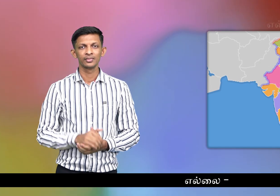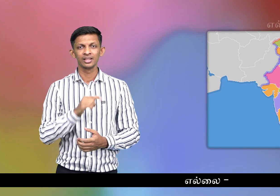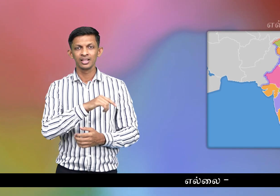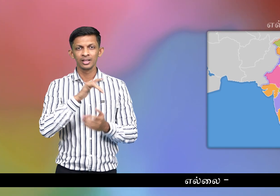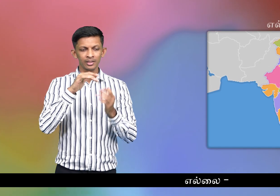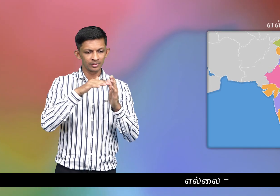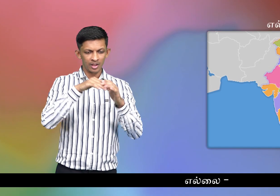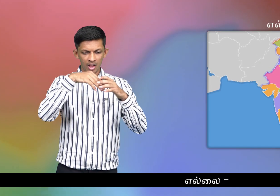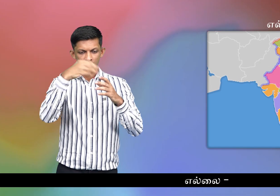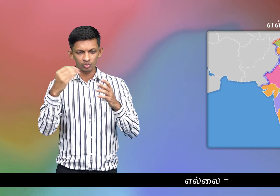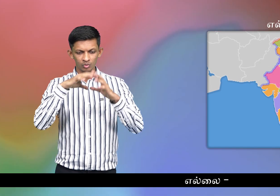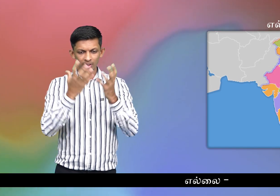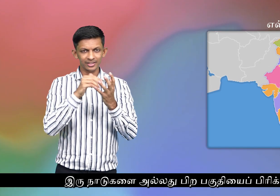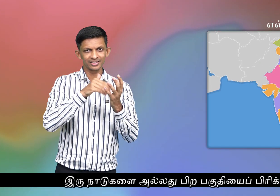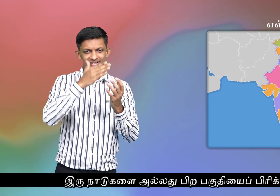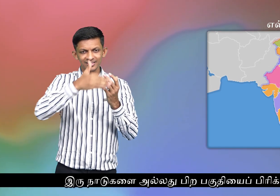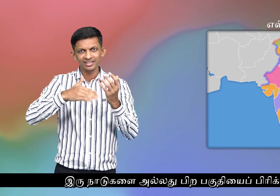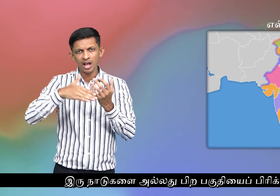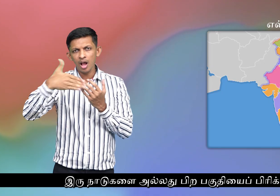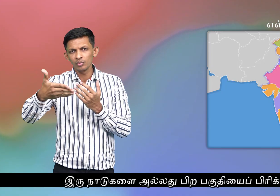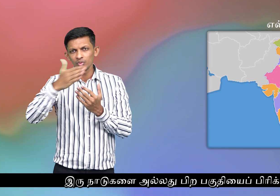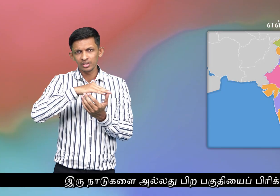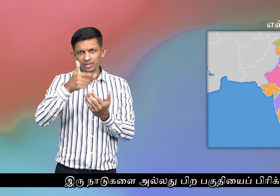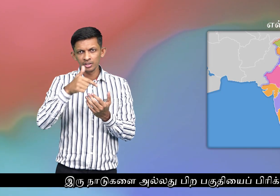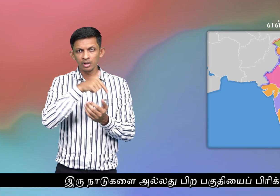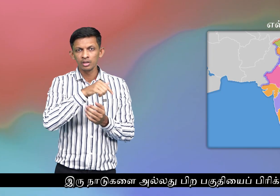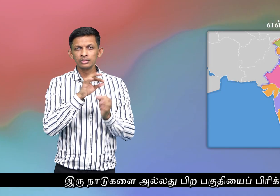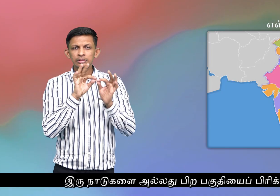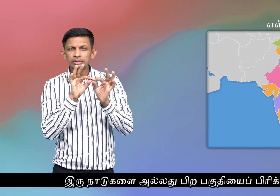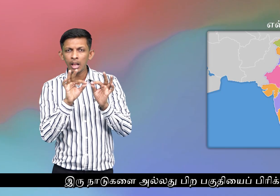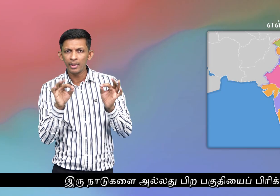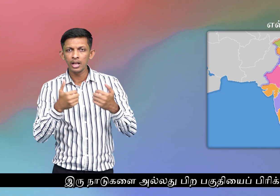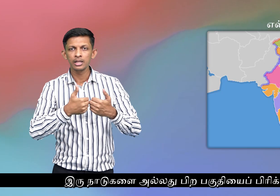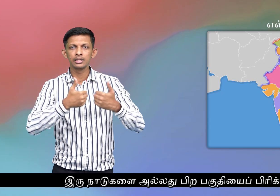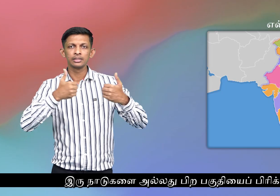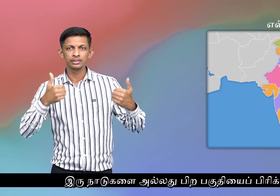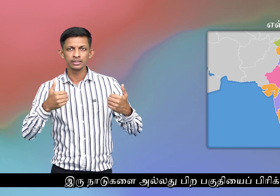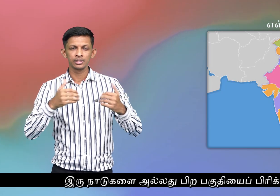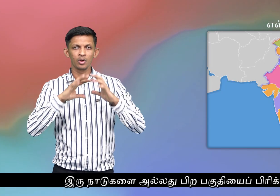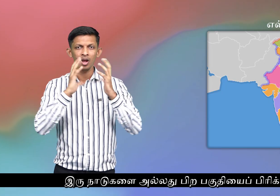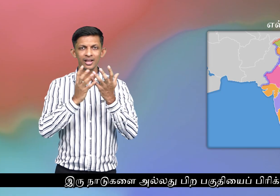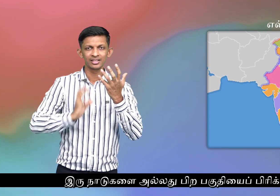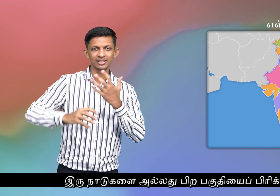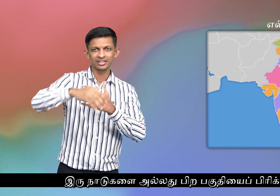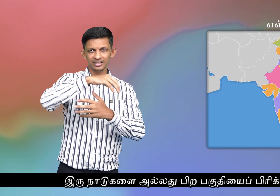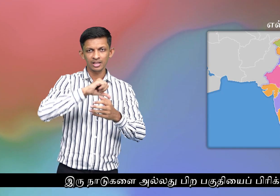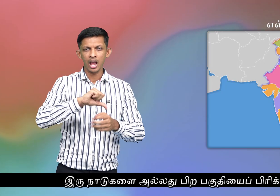எல்லை இரு நாடுகளை அல்லது பிற பகுதியை பிரிக்கும் ஒரு கோடு.